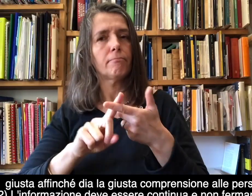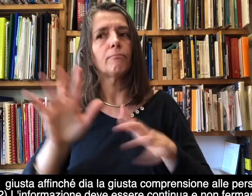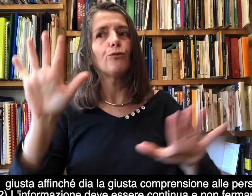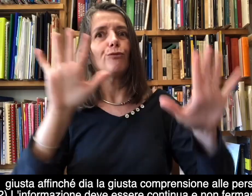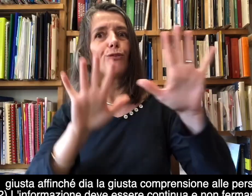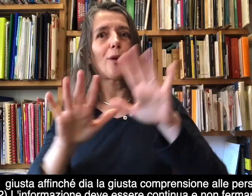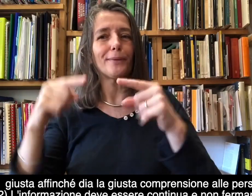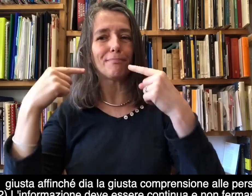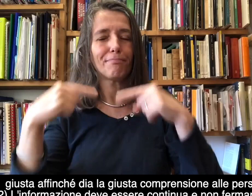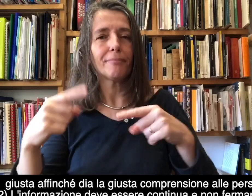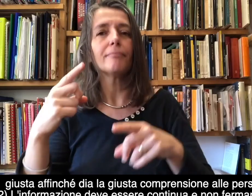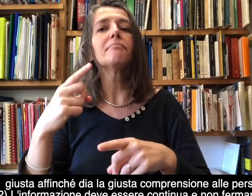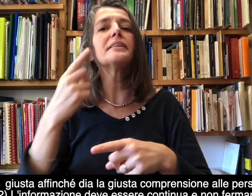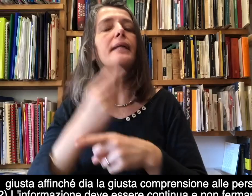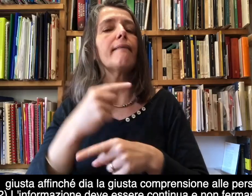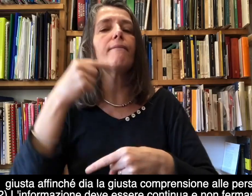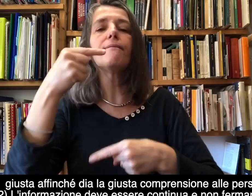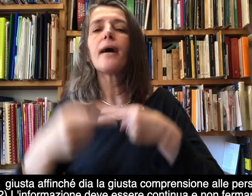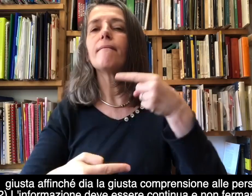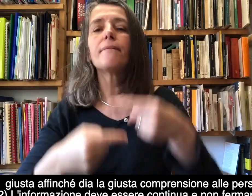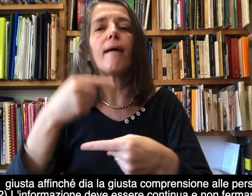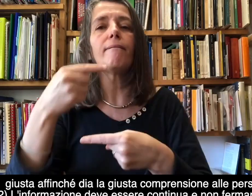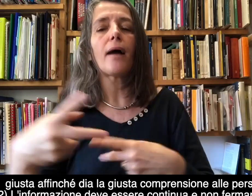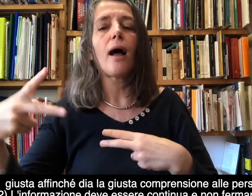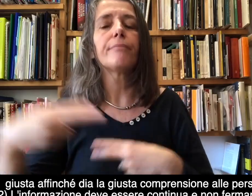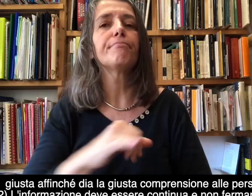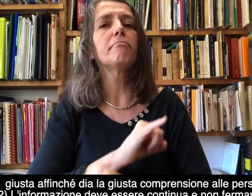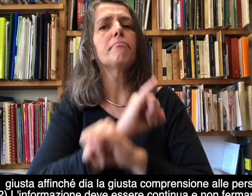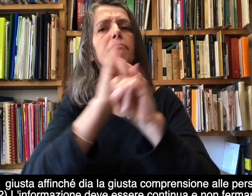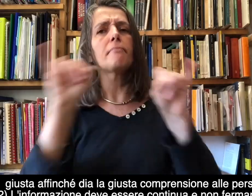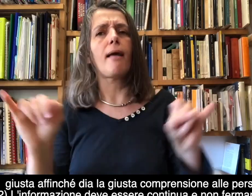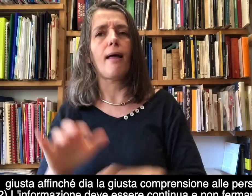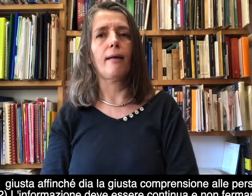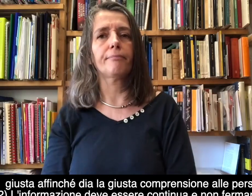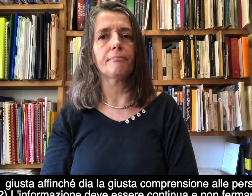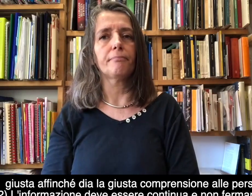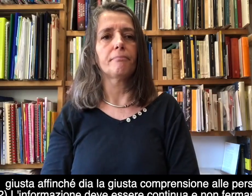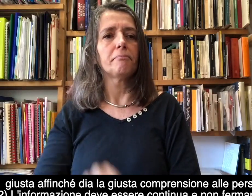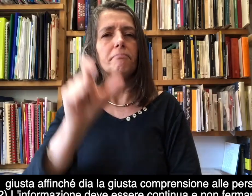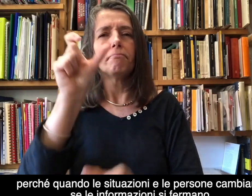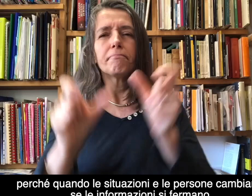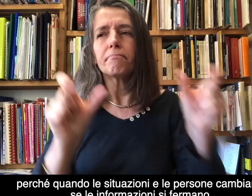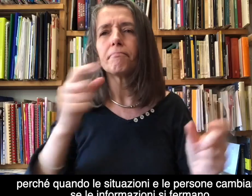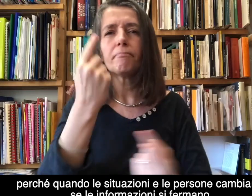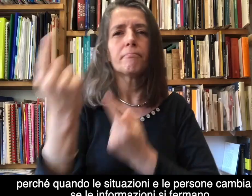seconda cosa l'informazione deve essere continua e non fermarsi mai perché quando le situazioni